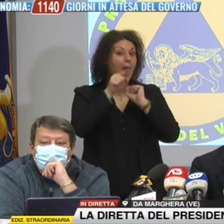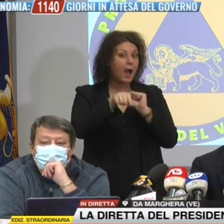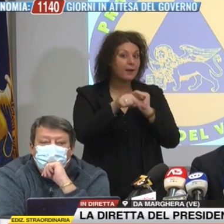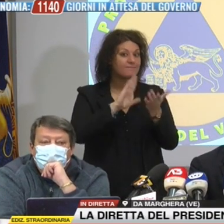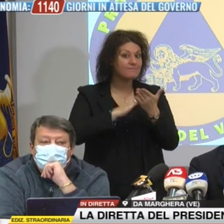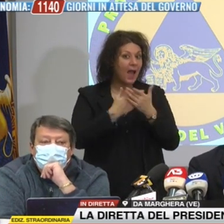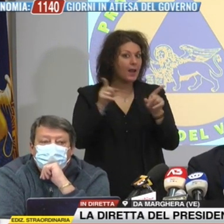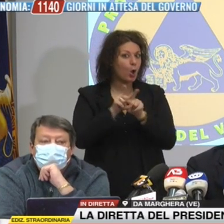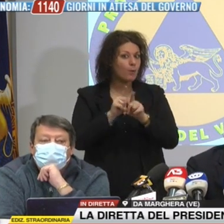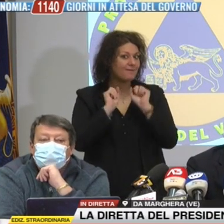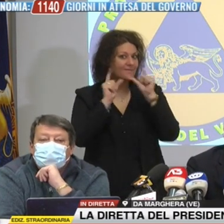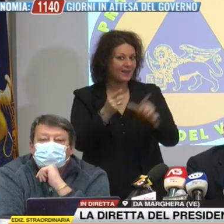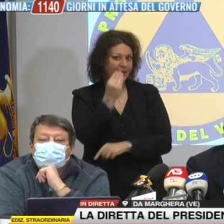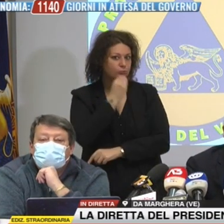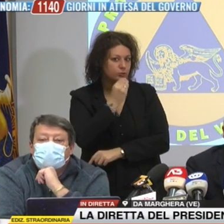alimenti. Aspettiamo.